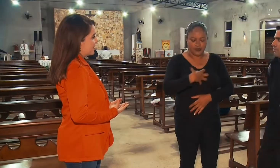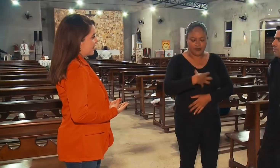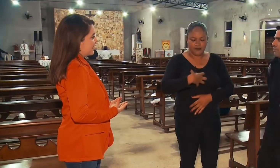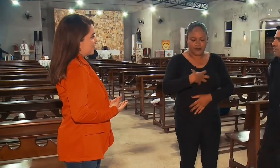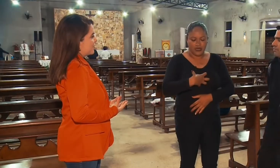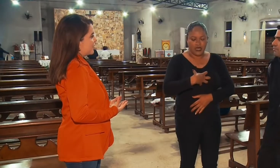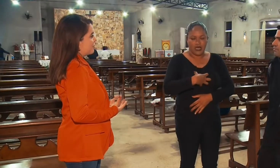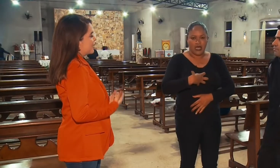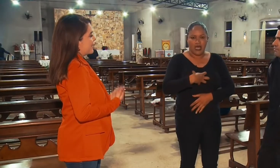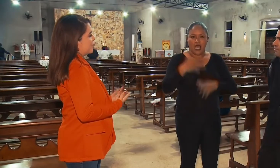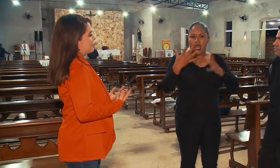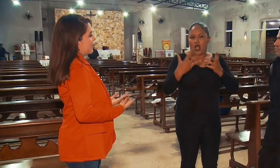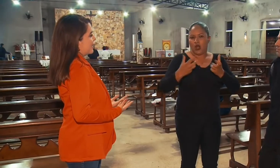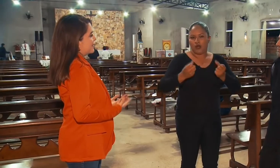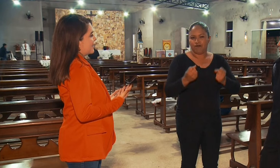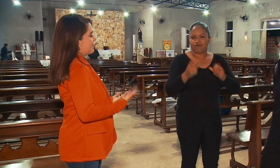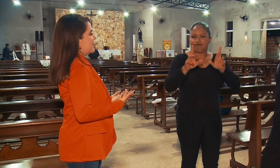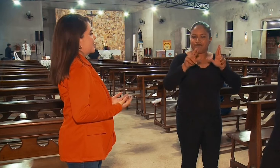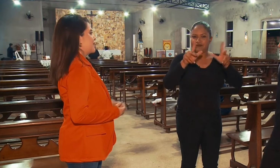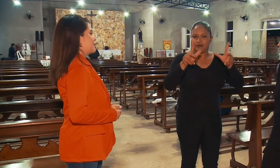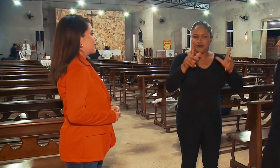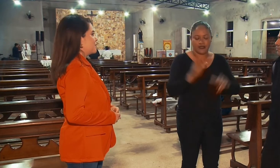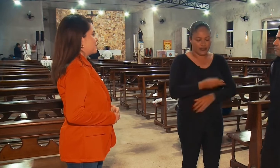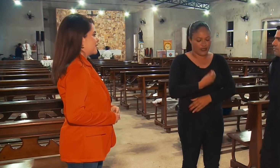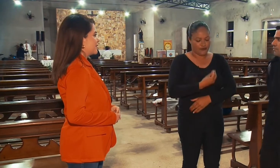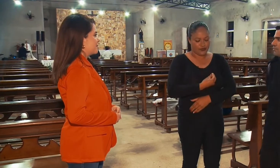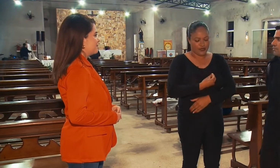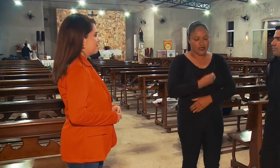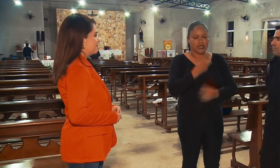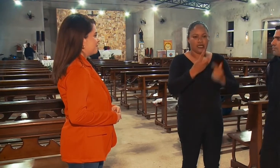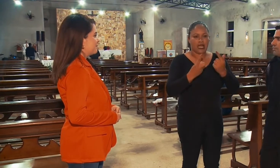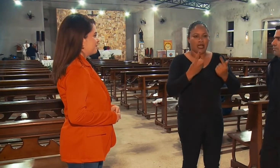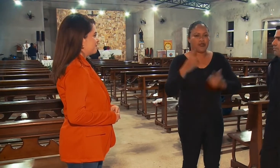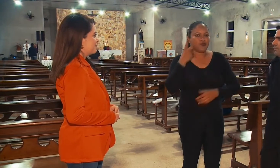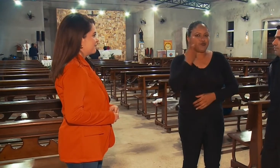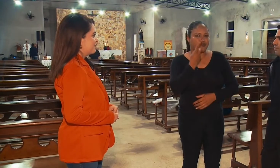sente de fazer a diferença na vida dessas pessoas?